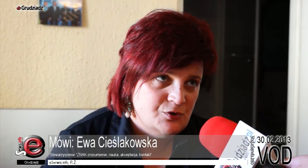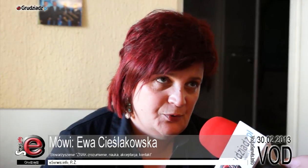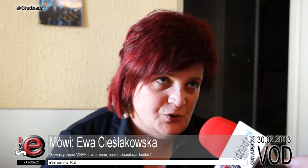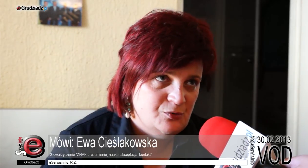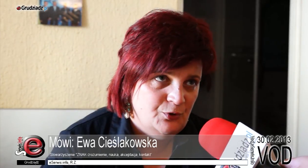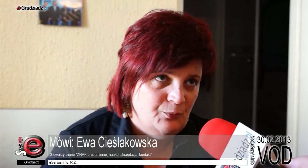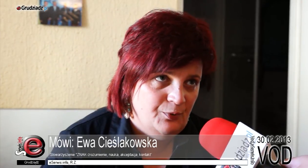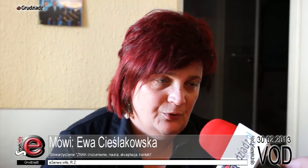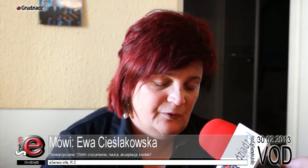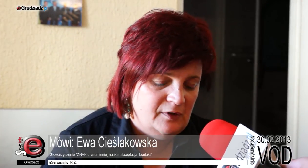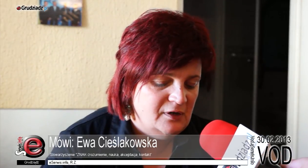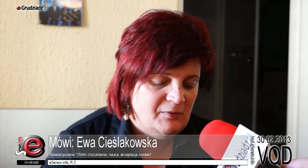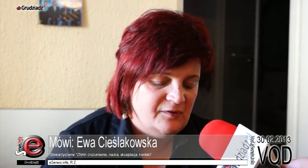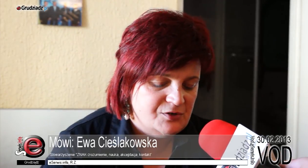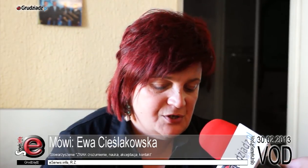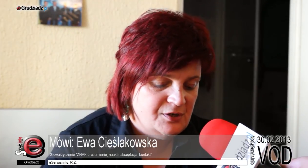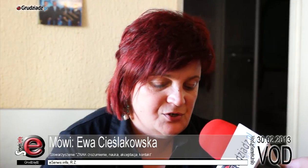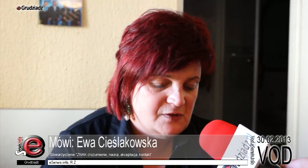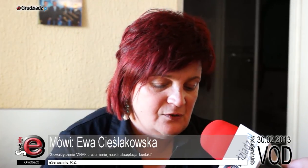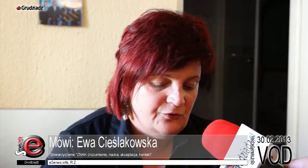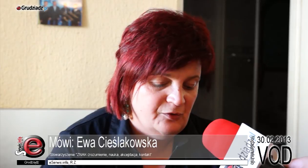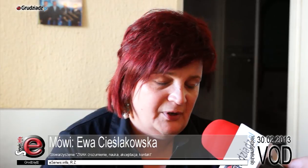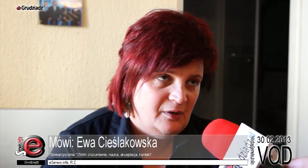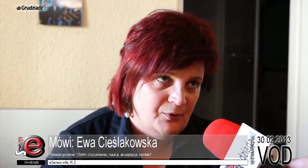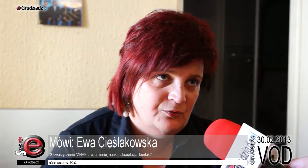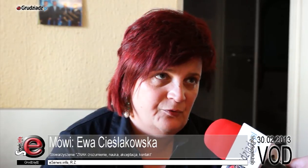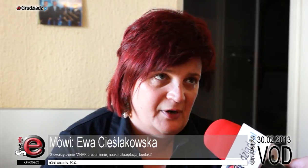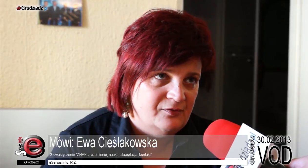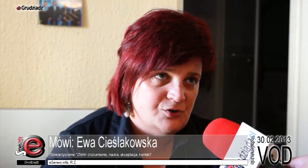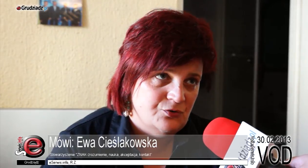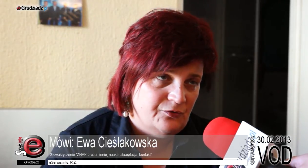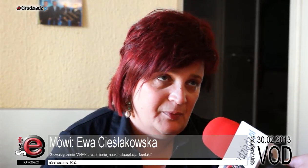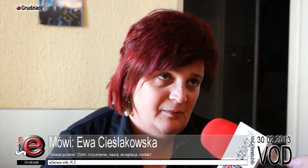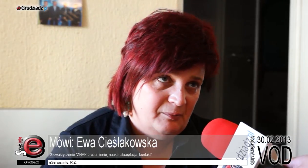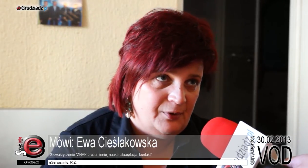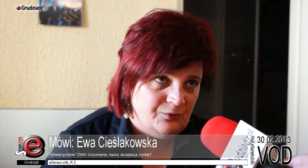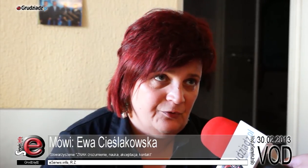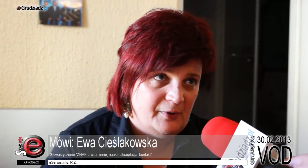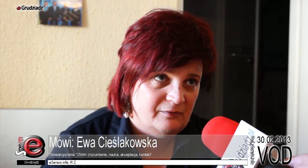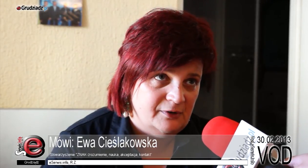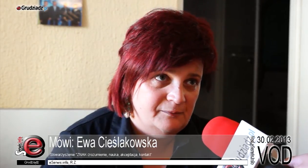potrzebują pomocy i nie ma znaczenia, czy jest to osoba niepełnosprawna, czy osoba pełnosprawna.